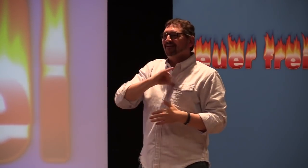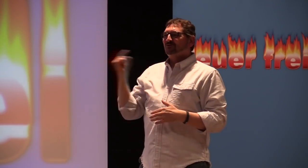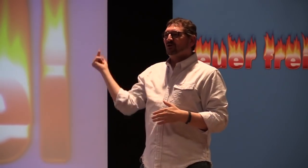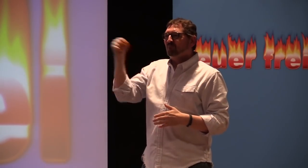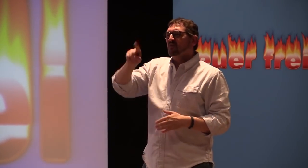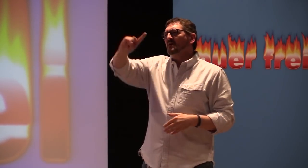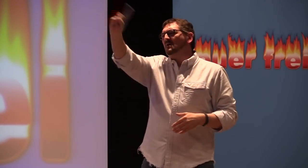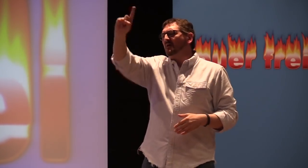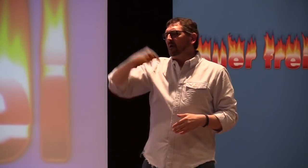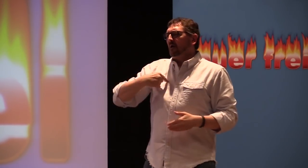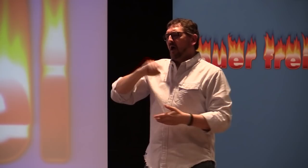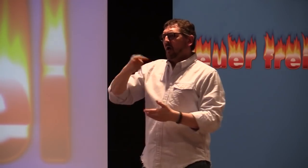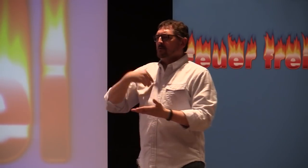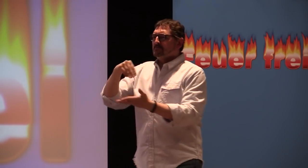eine Veranstaltung mit einer Diskussion.